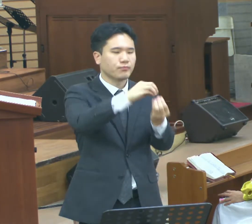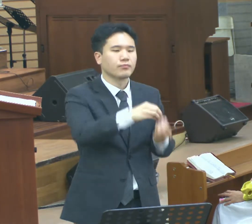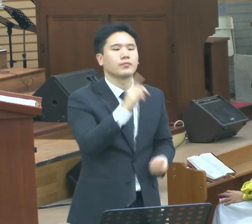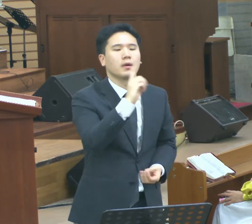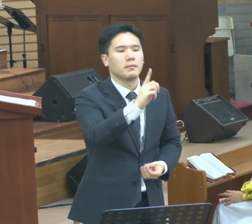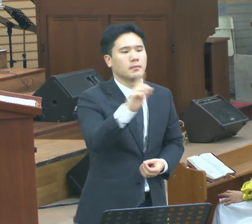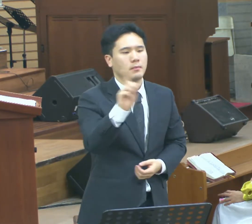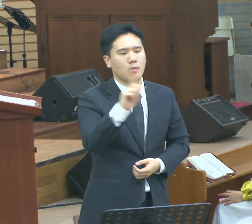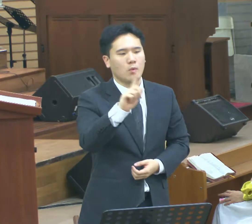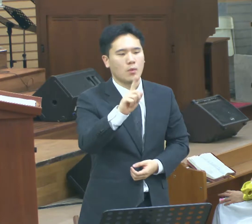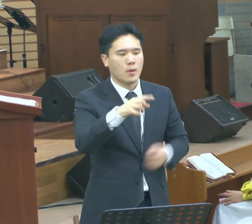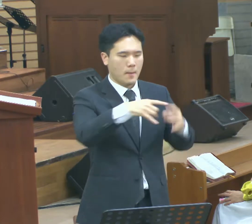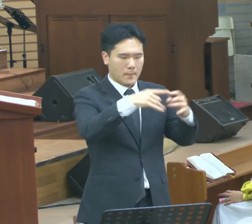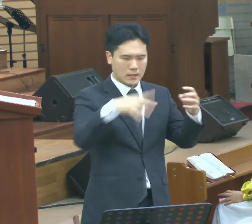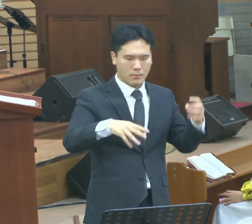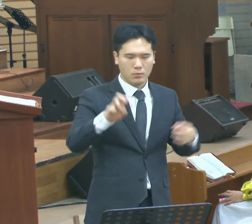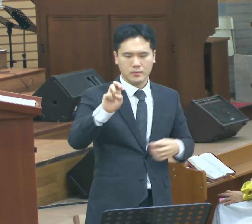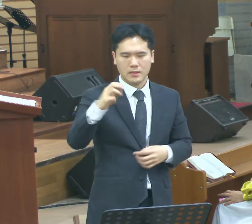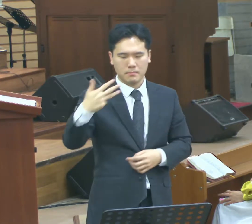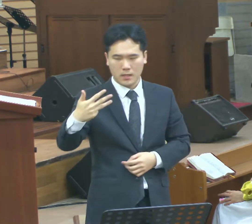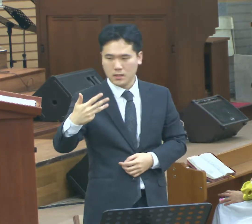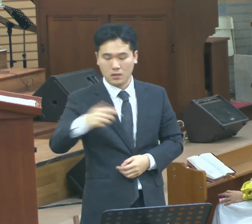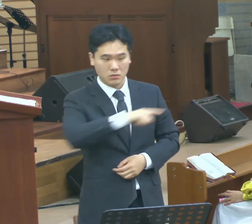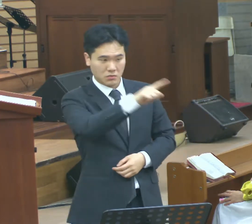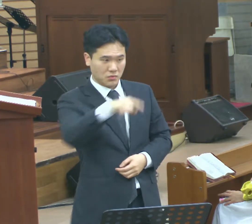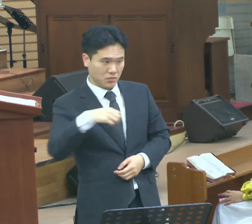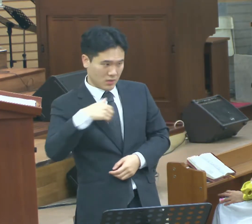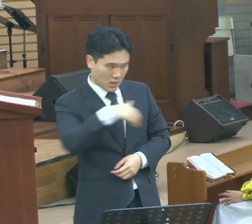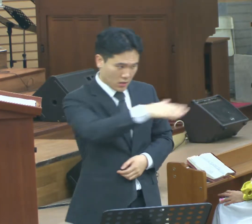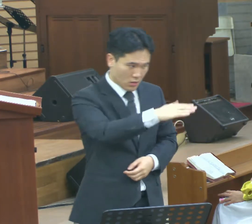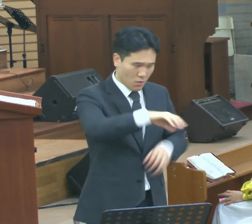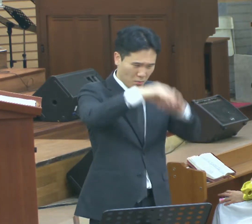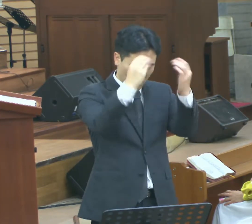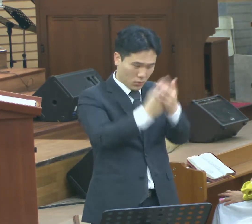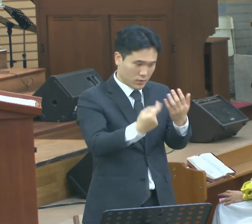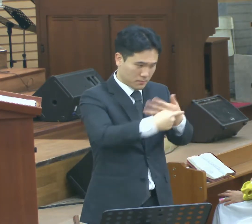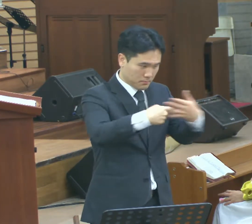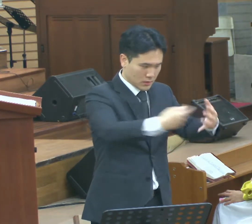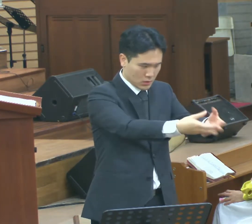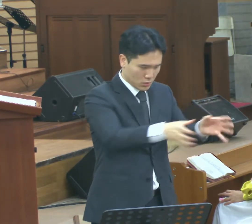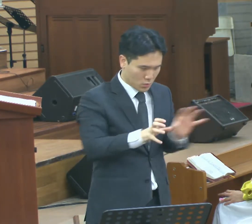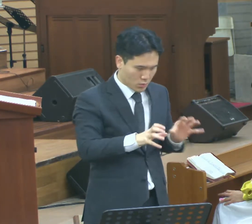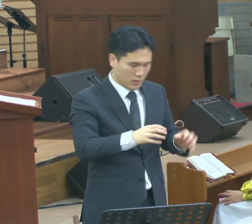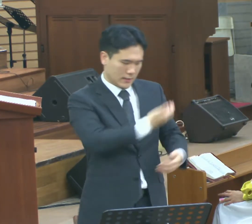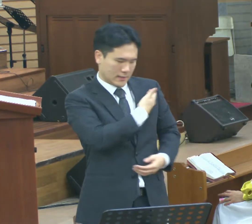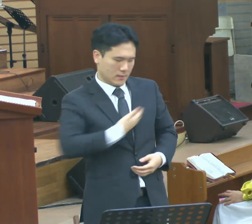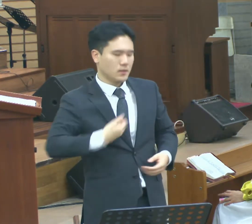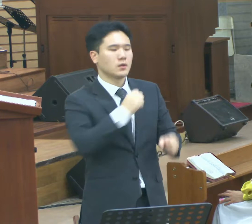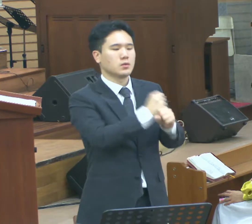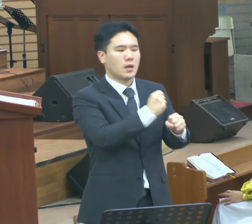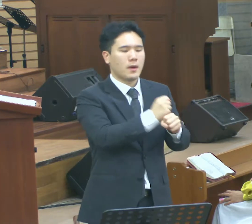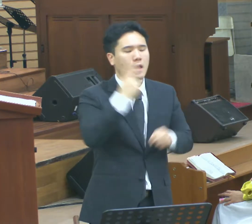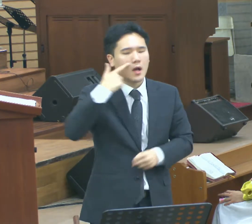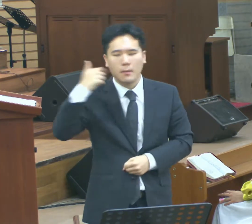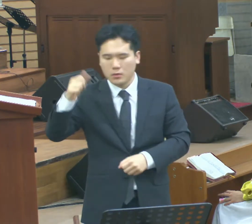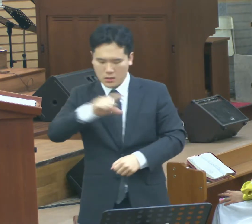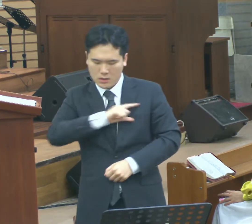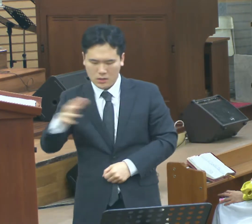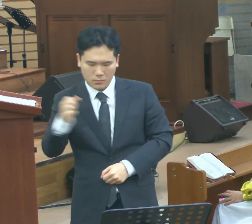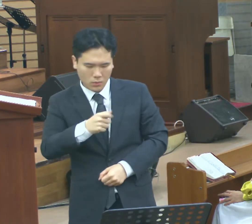마태복음 28장이죠. 너희는 가서 모든 민족을 제자로 삼아 아버지와 아들과 성령의 이름으로 세례를 주라